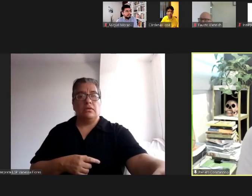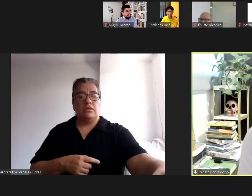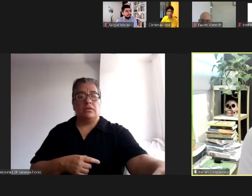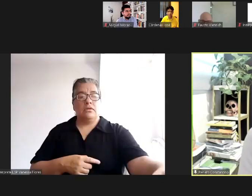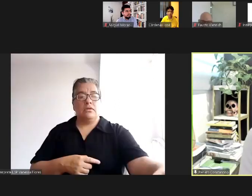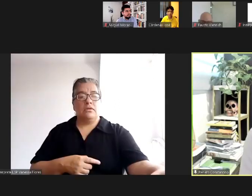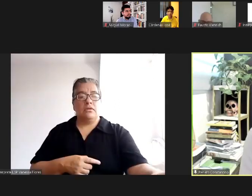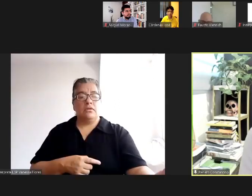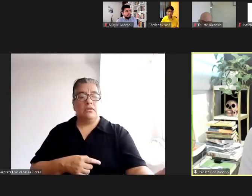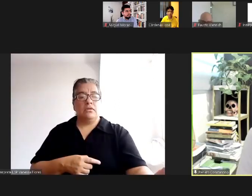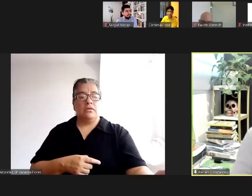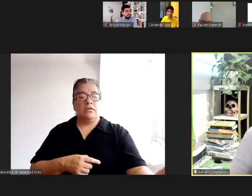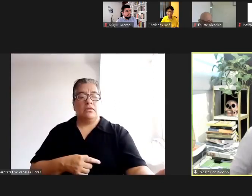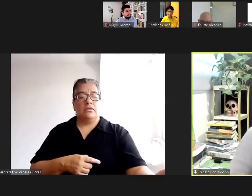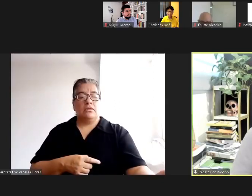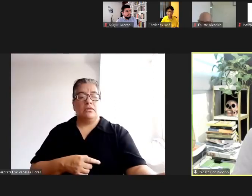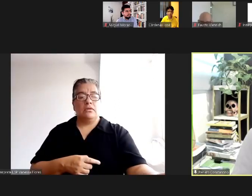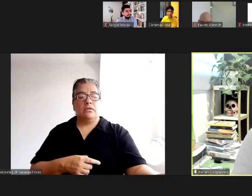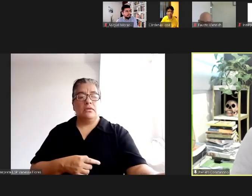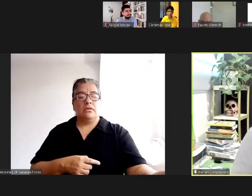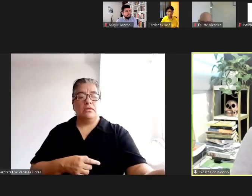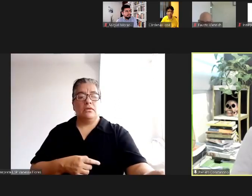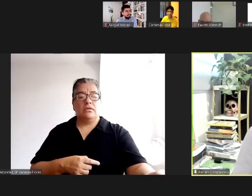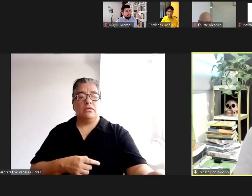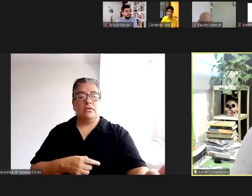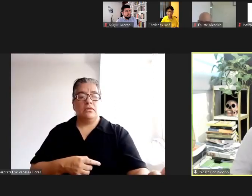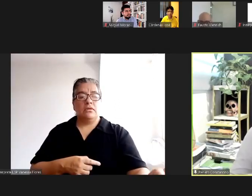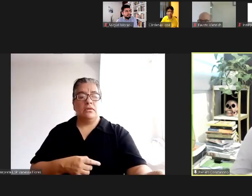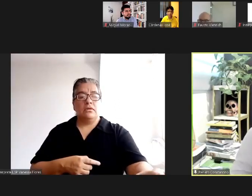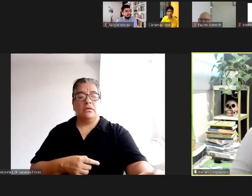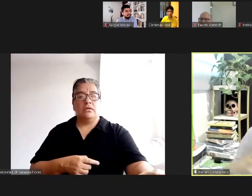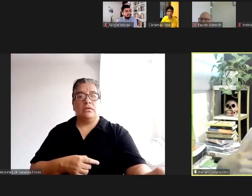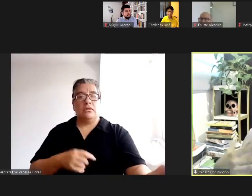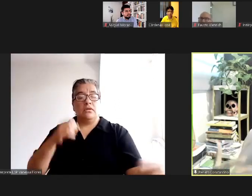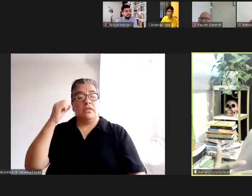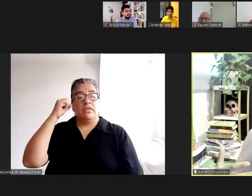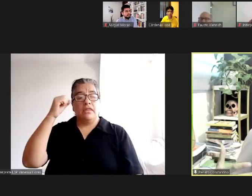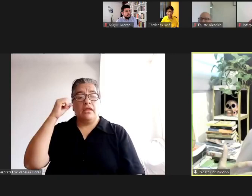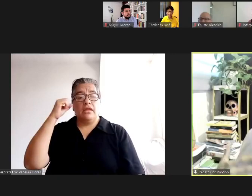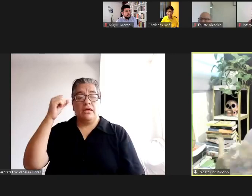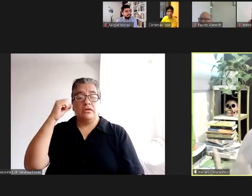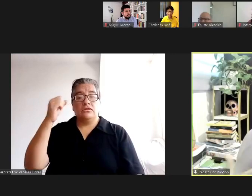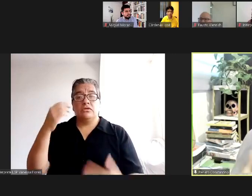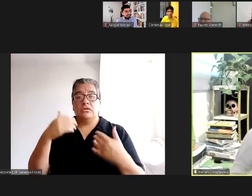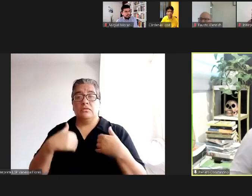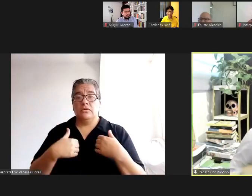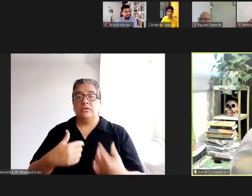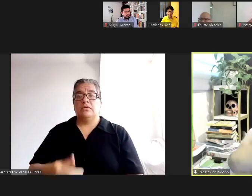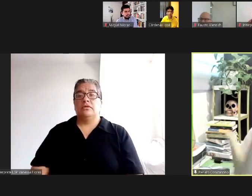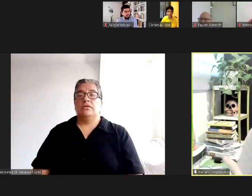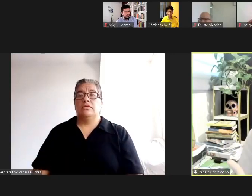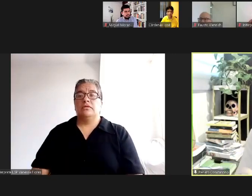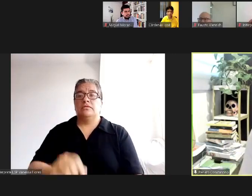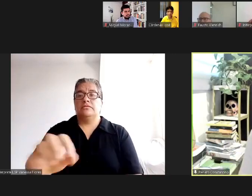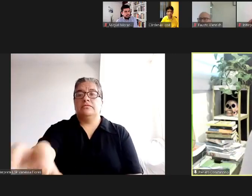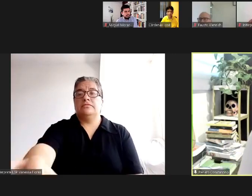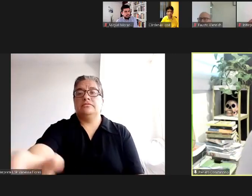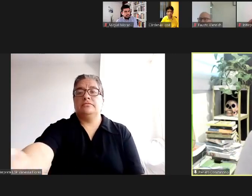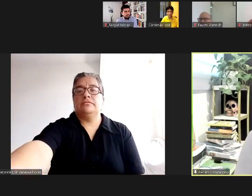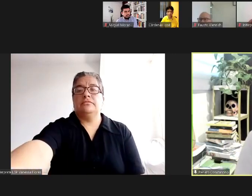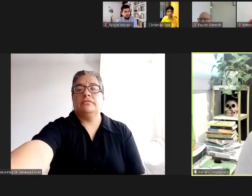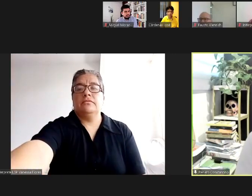autores, sino que comienza a pensarse también en los derechos que pueden tener los usuarios para poder